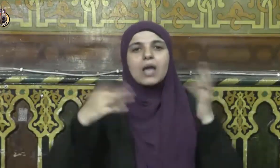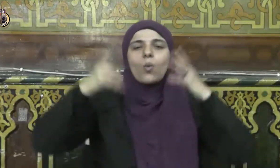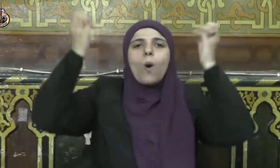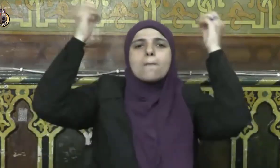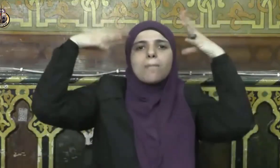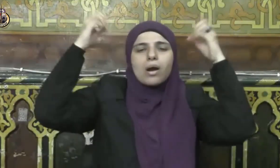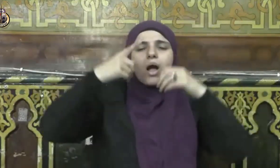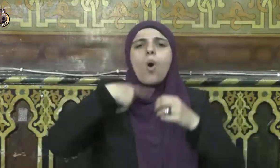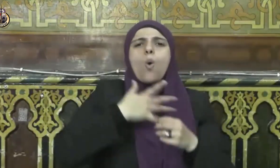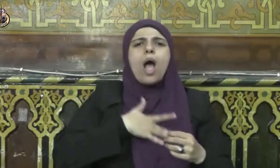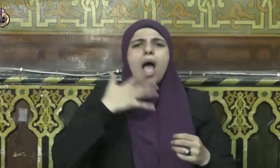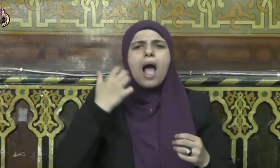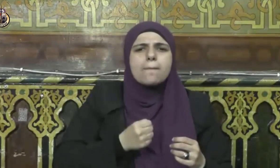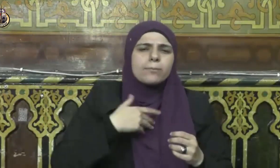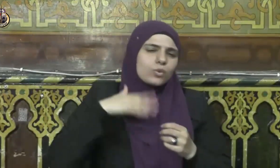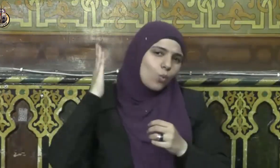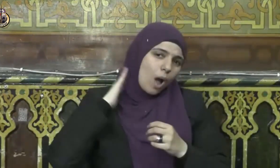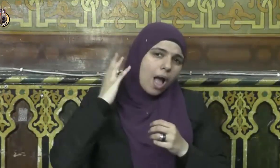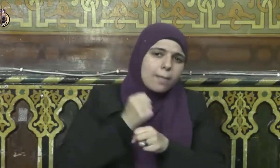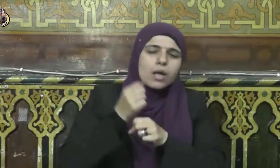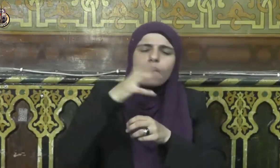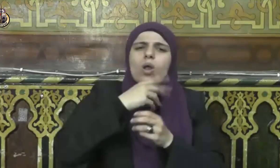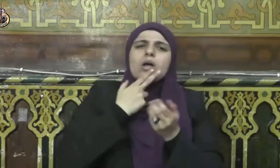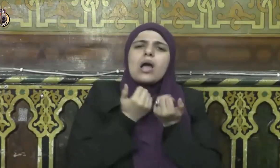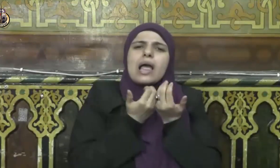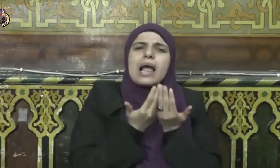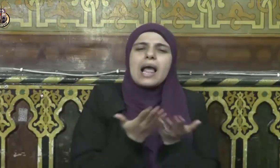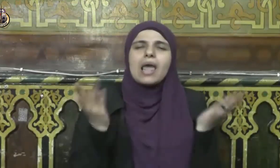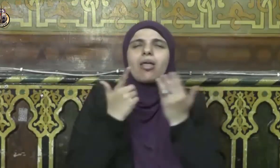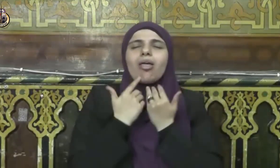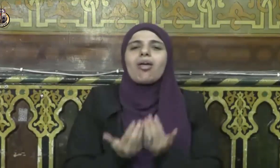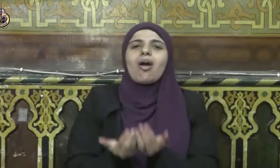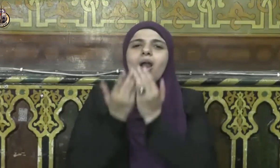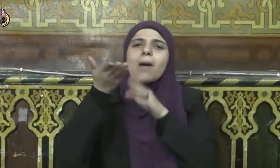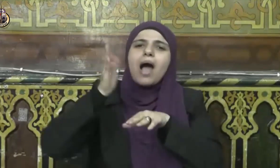وخير وبركة وأمن وأمان وسخاء ورخاء